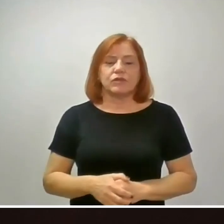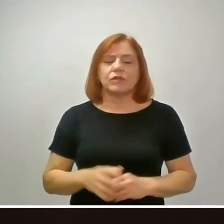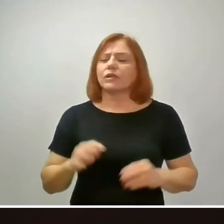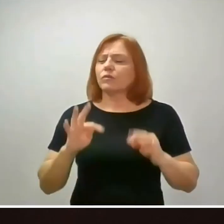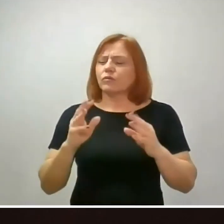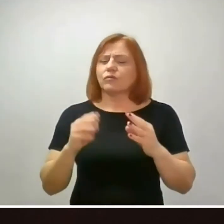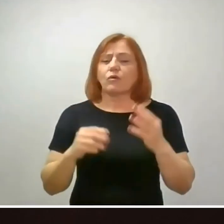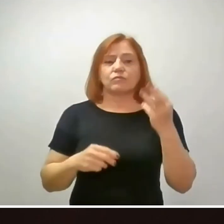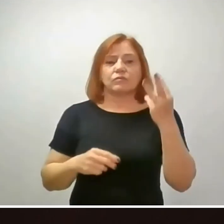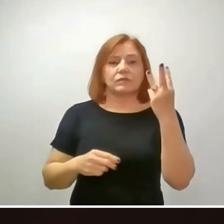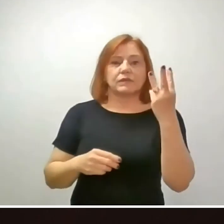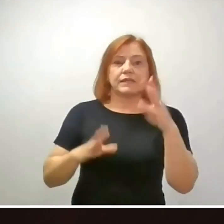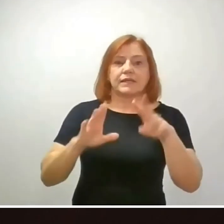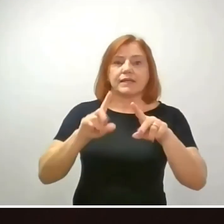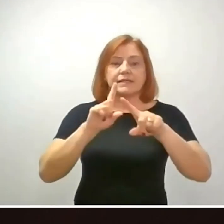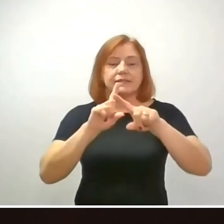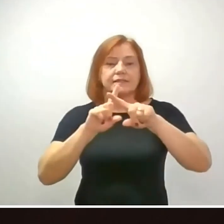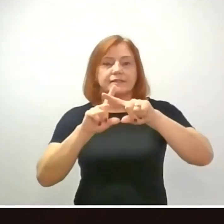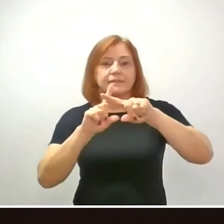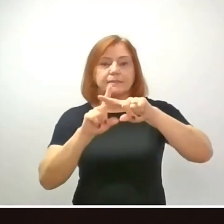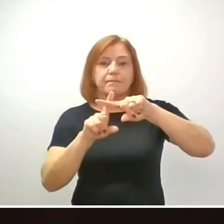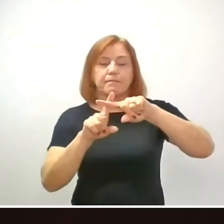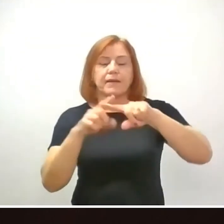Chega, né? Precisa falar mais alguma coisa?